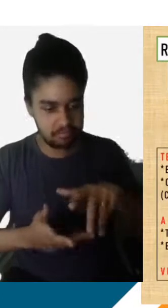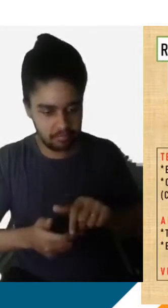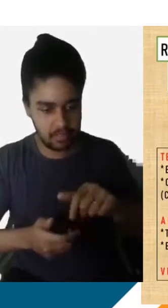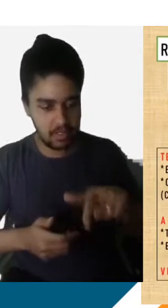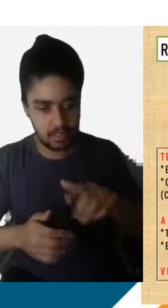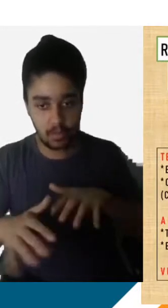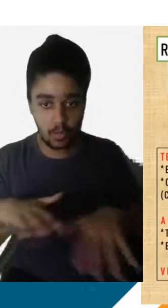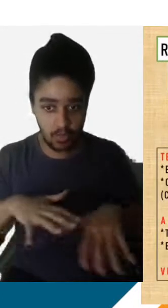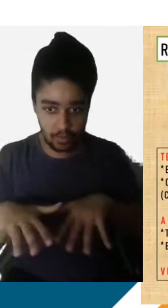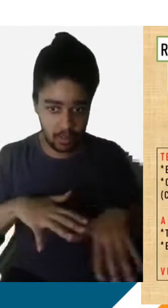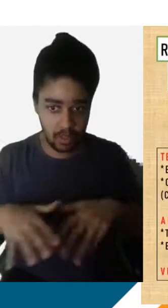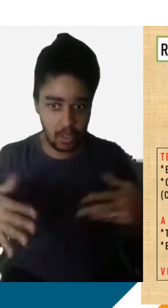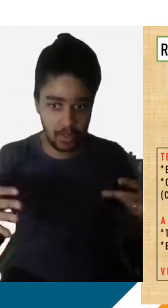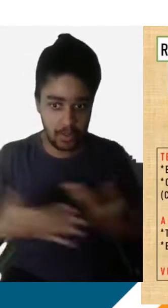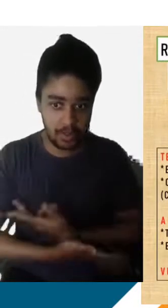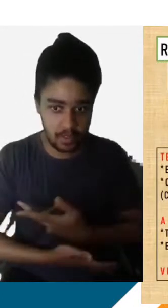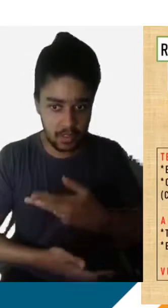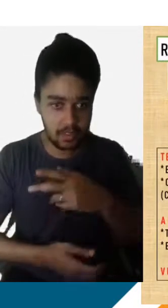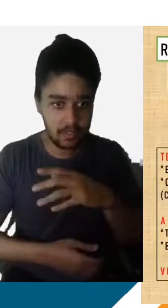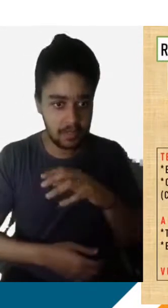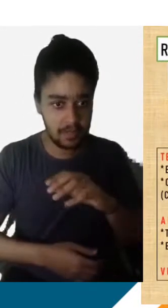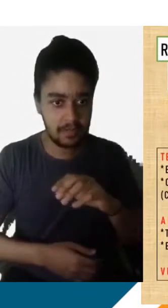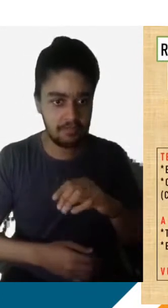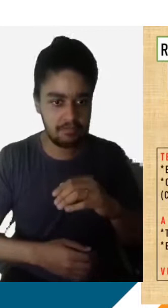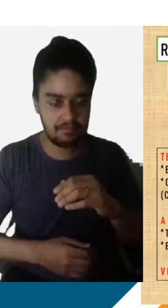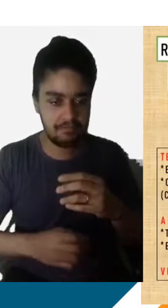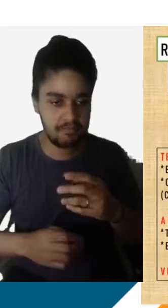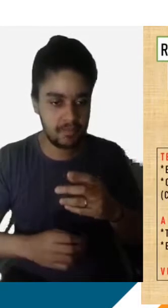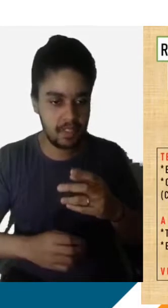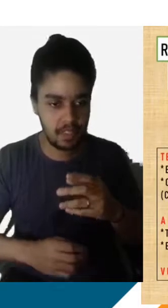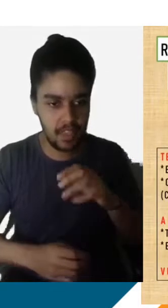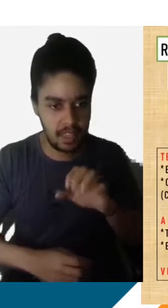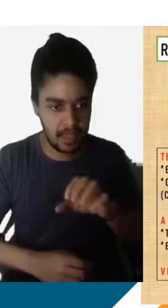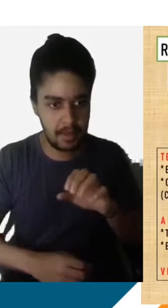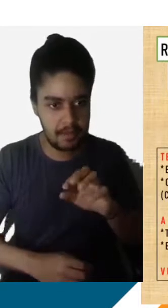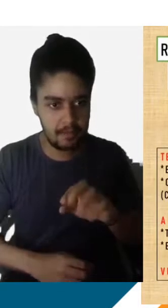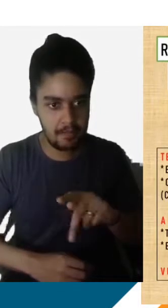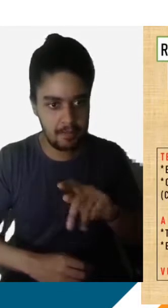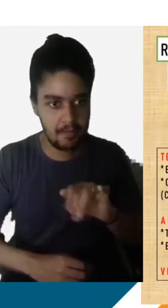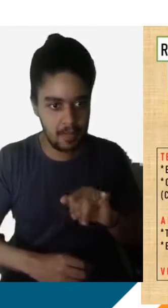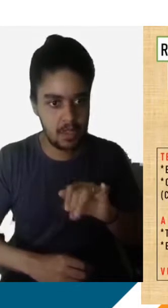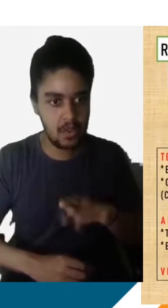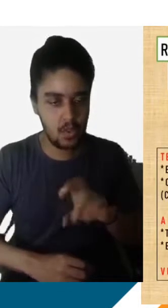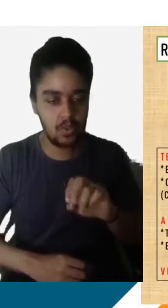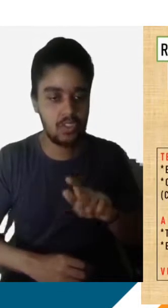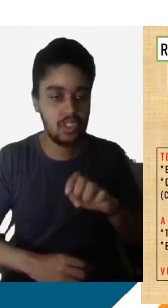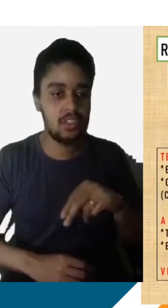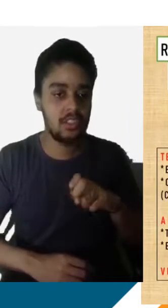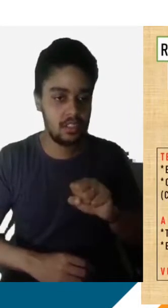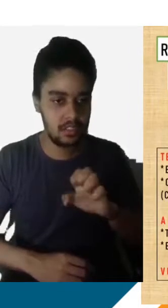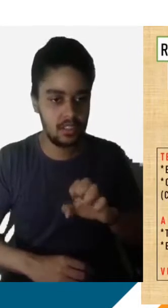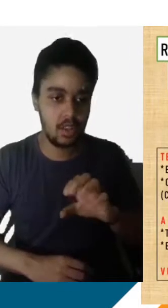de placas tectônicas desencadeiam fenômenos como a epirogênese, ou movimentos epirogenéticos, e